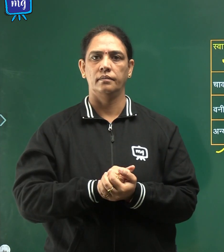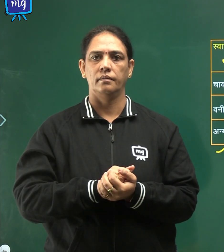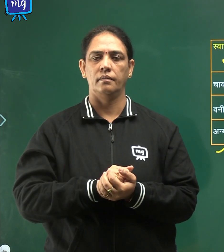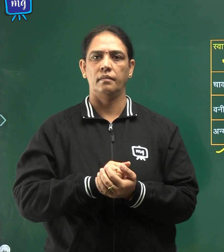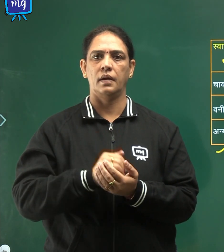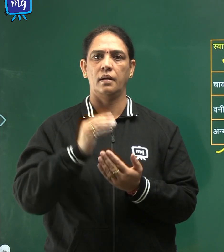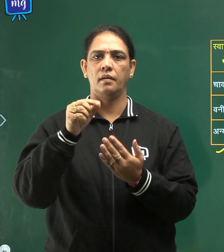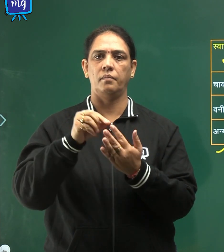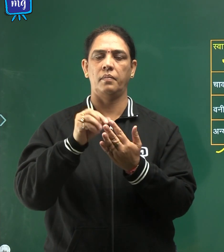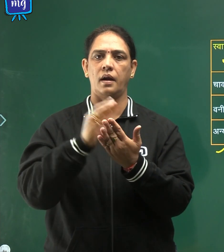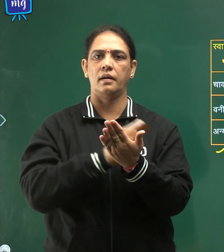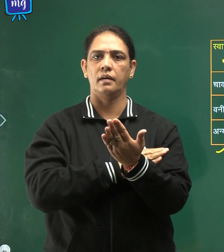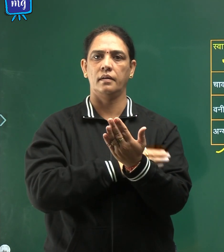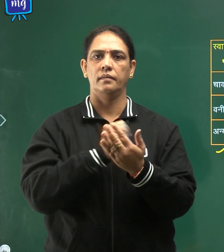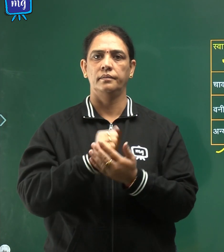भाग